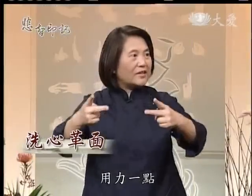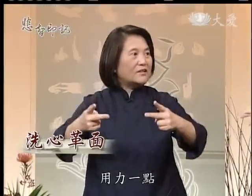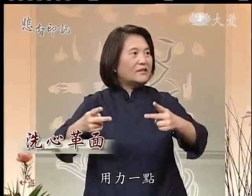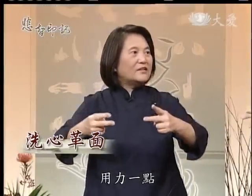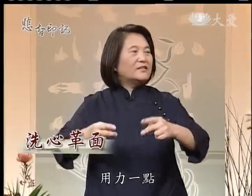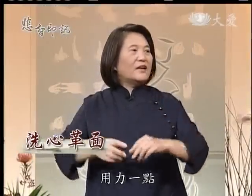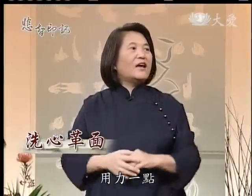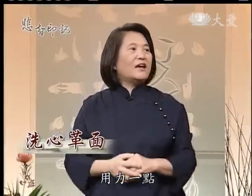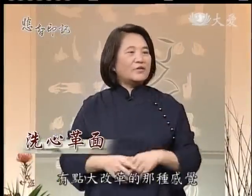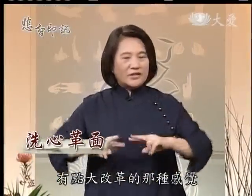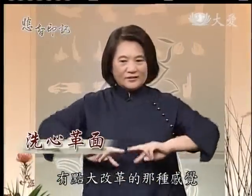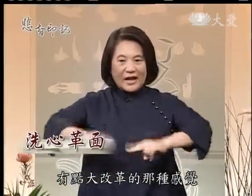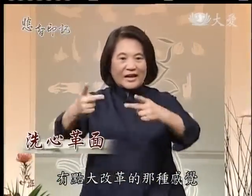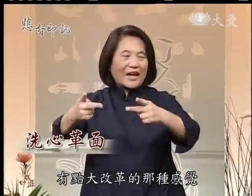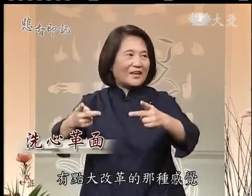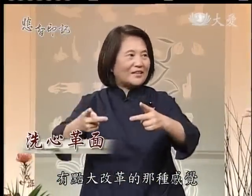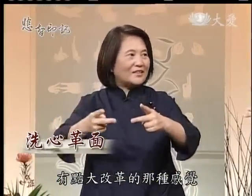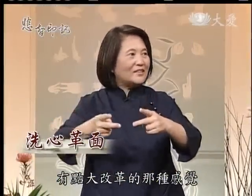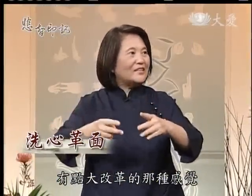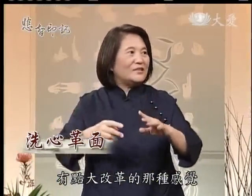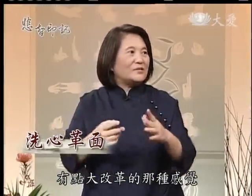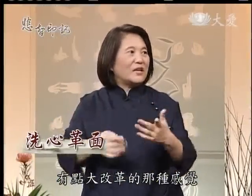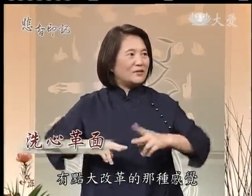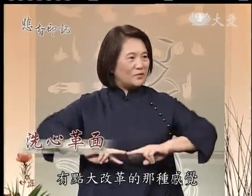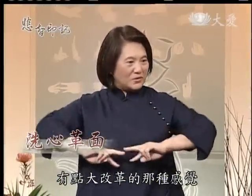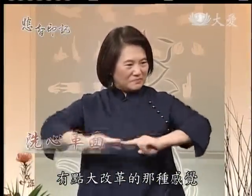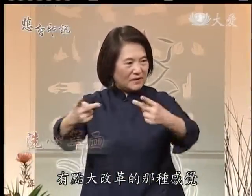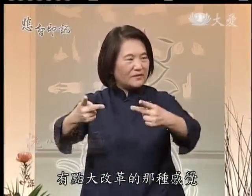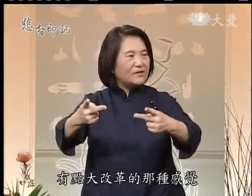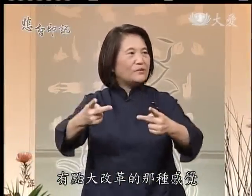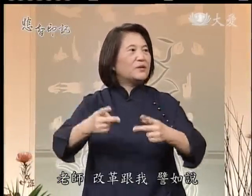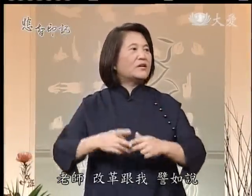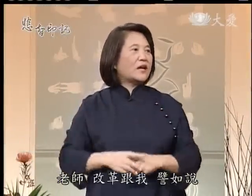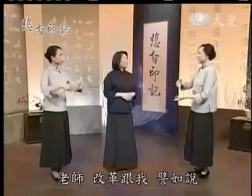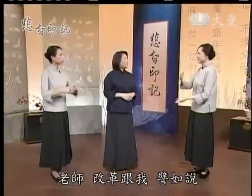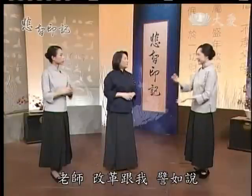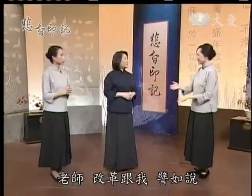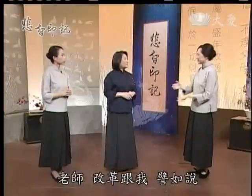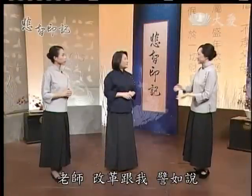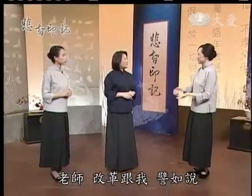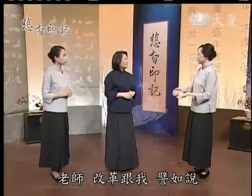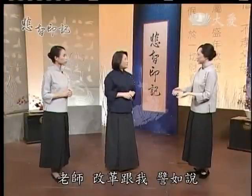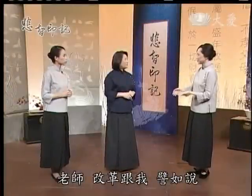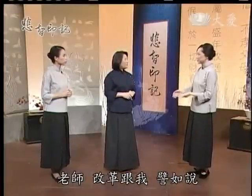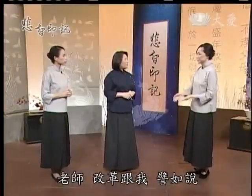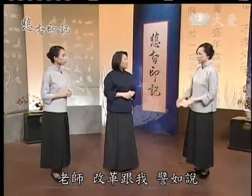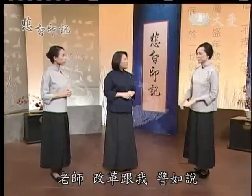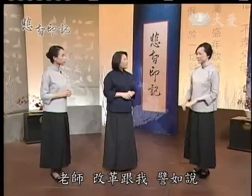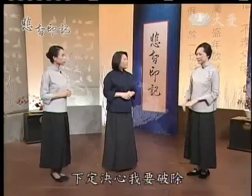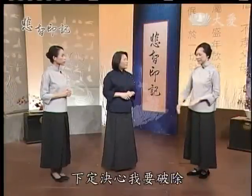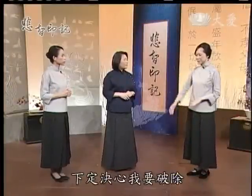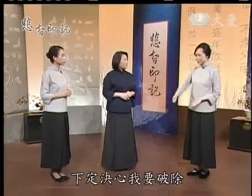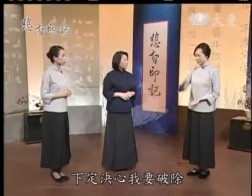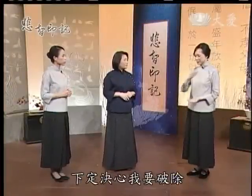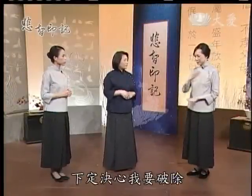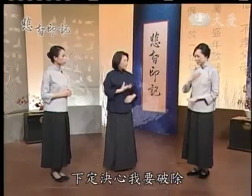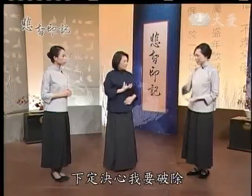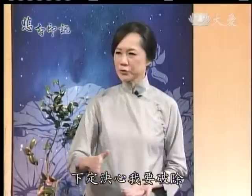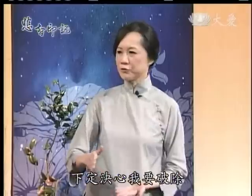点， 用力一点，哎， 有点大改革的那种感觉。 老师，改革跟我譬如说下定决心，我要破